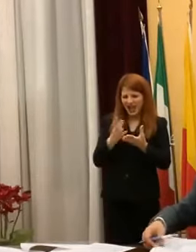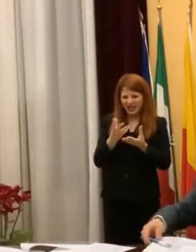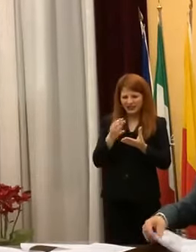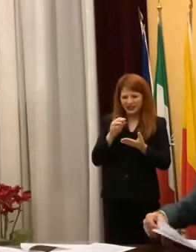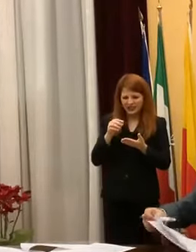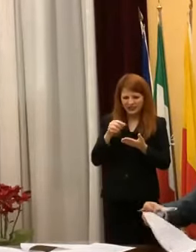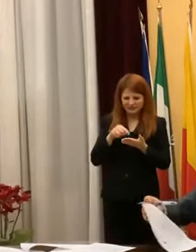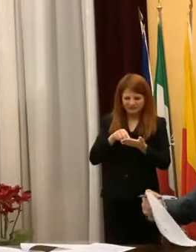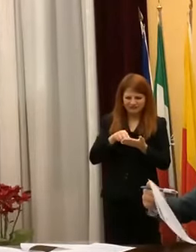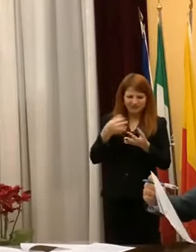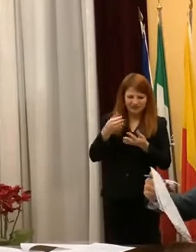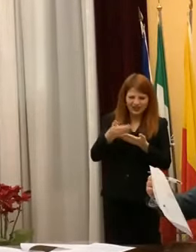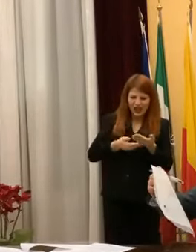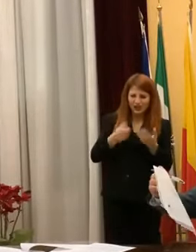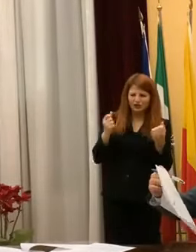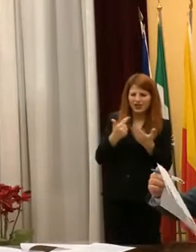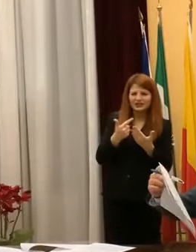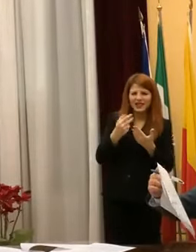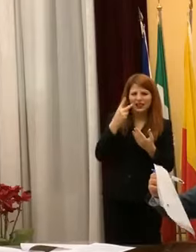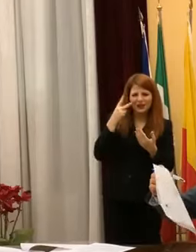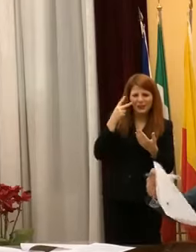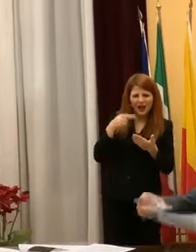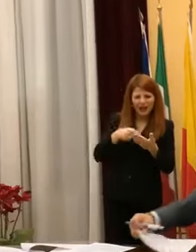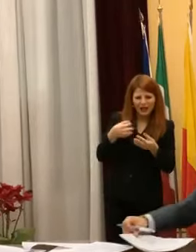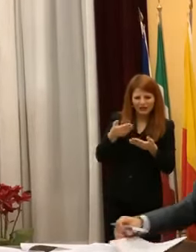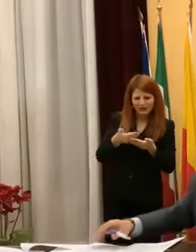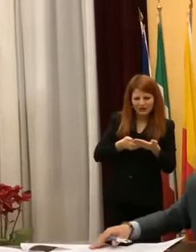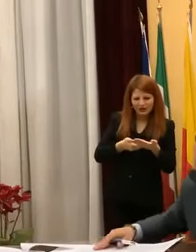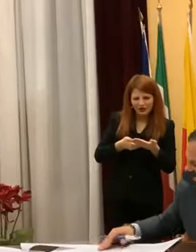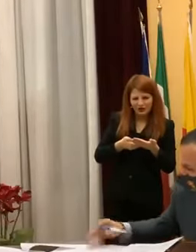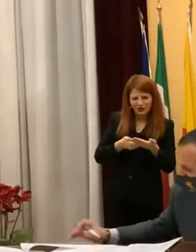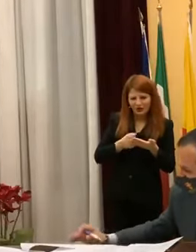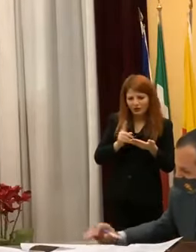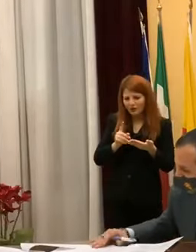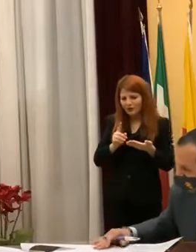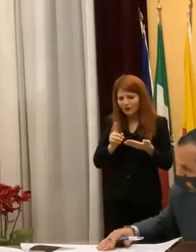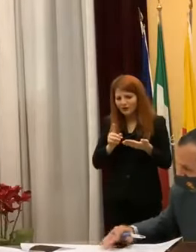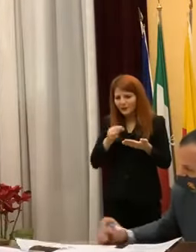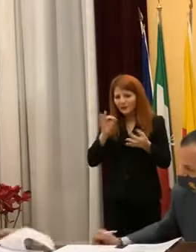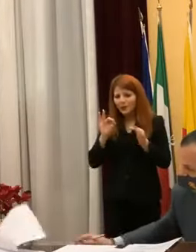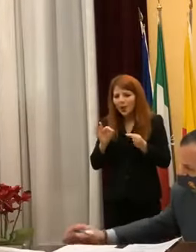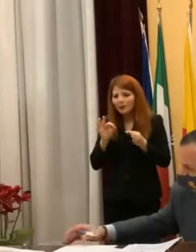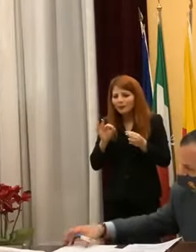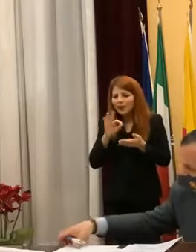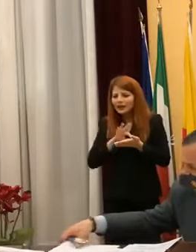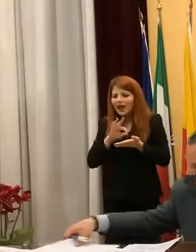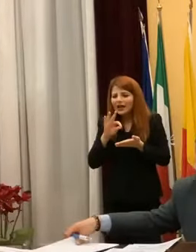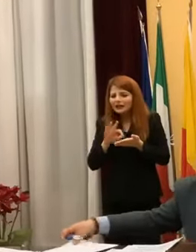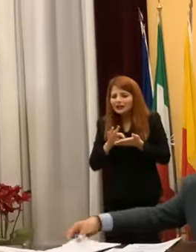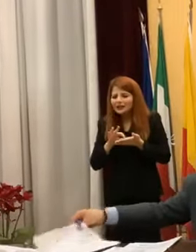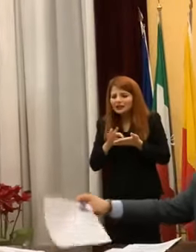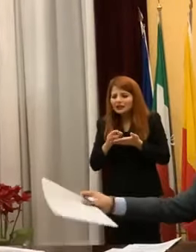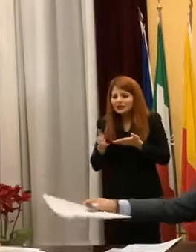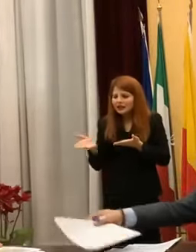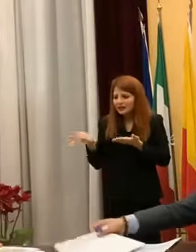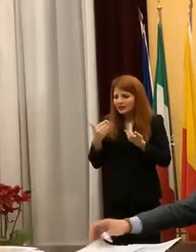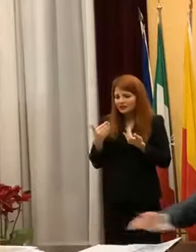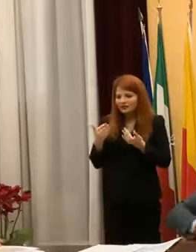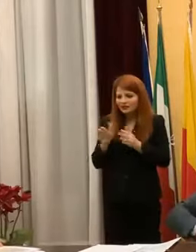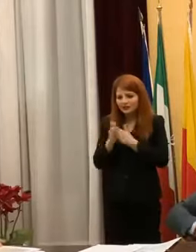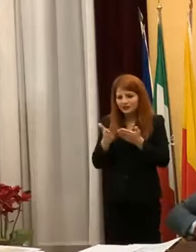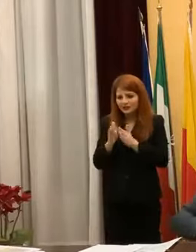data 17 febbraio, anzi con data esattamente, eccolo qui, datemi le mie carte perché ora